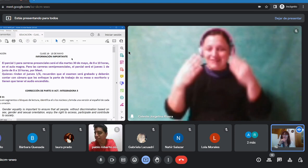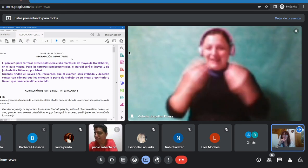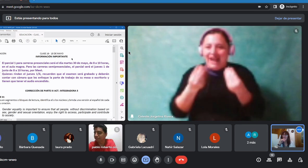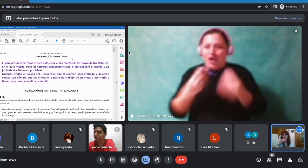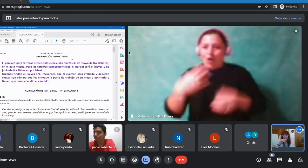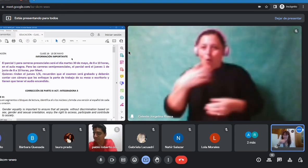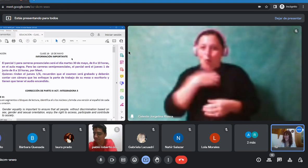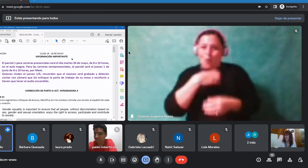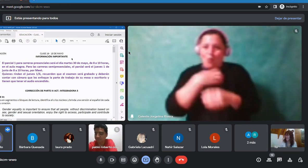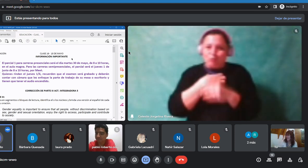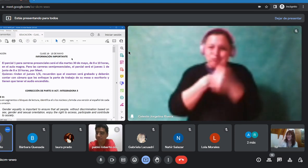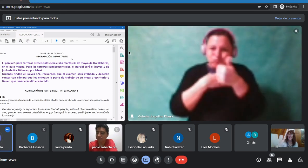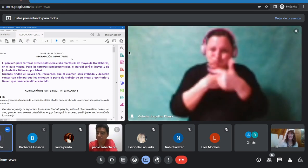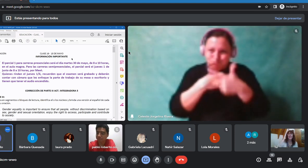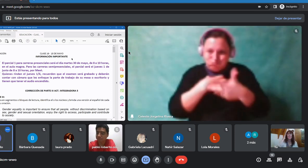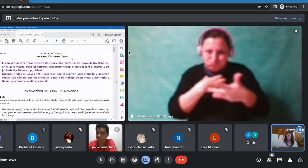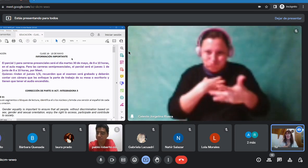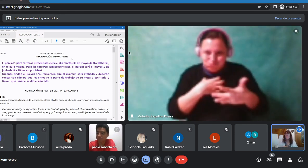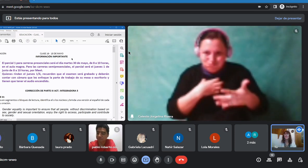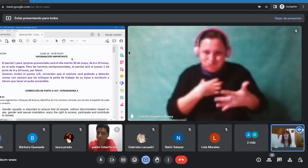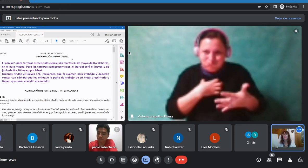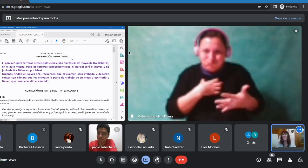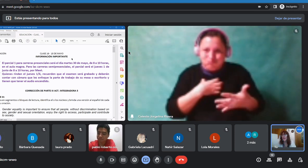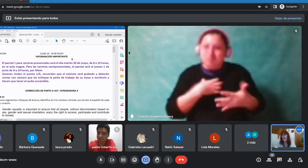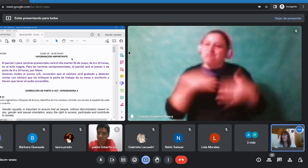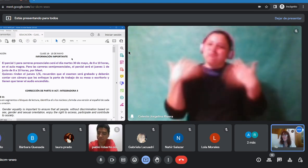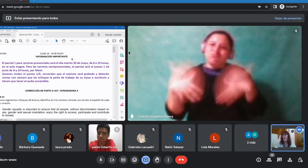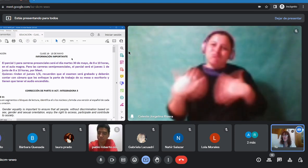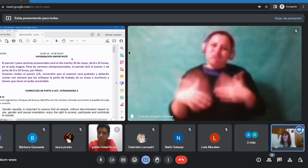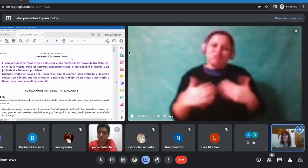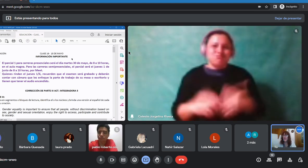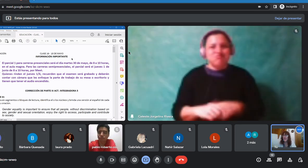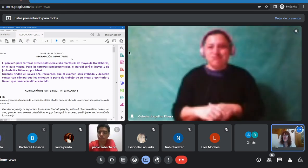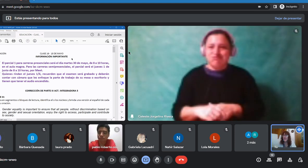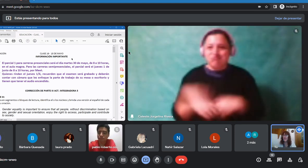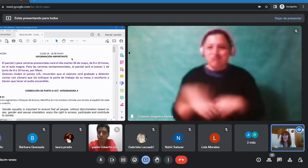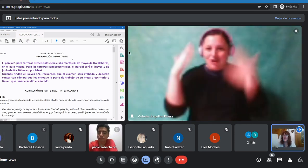y tanta programación. Bueno,